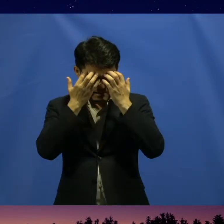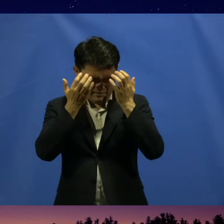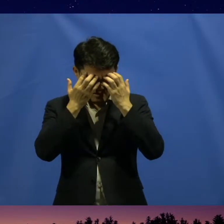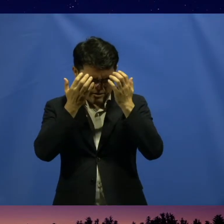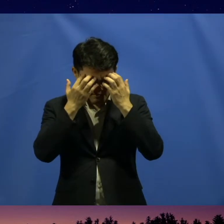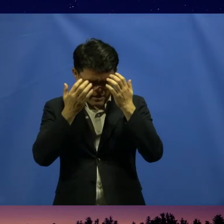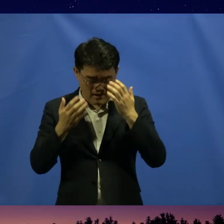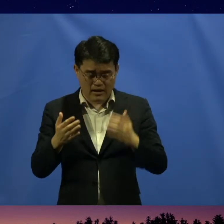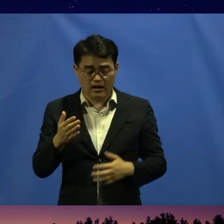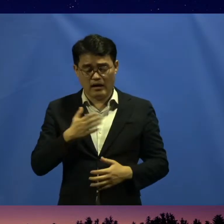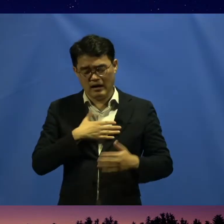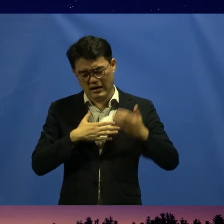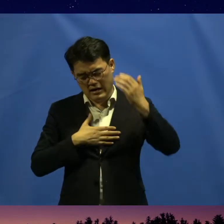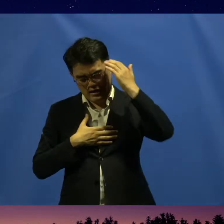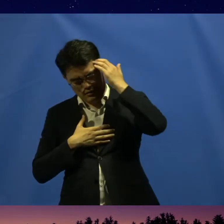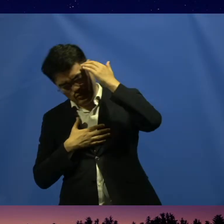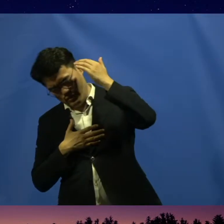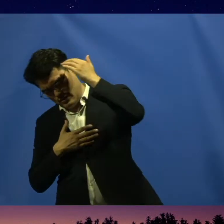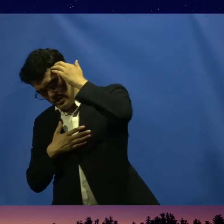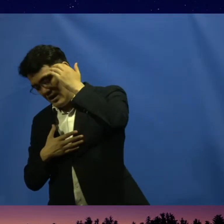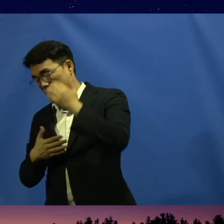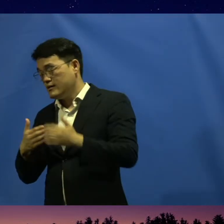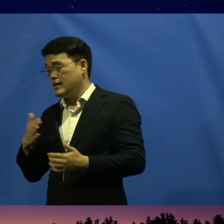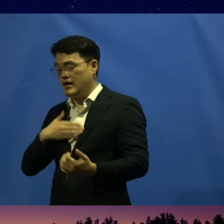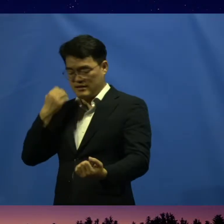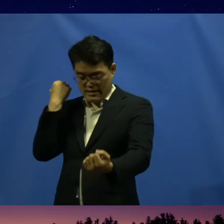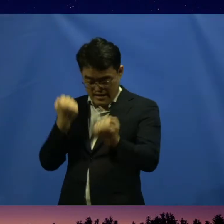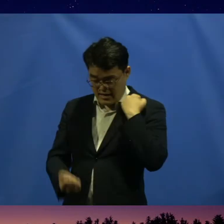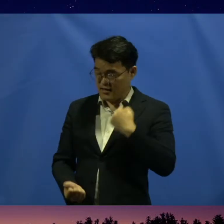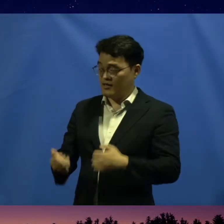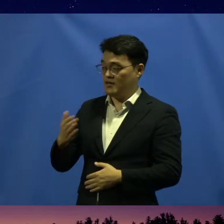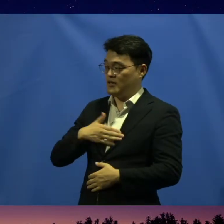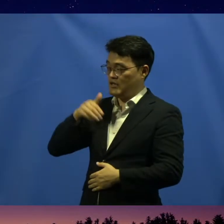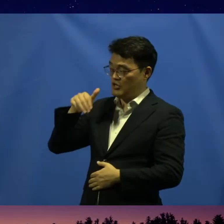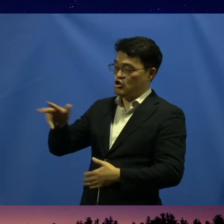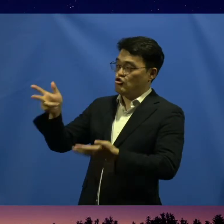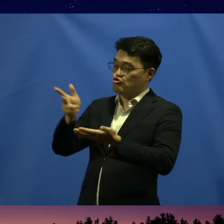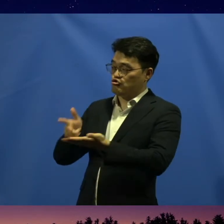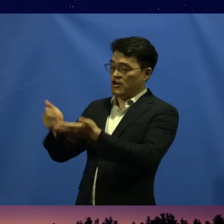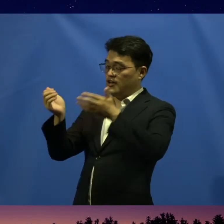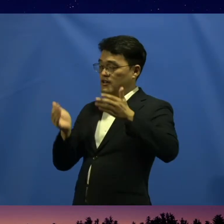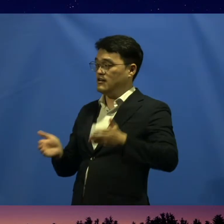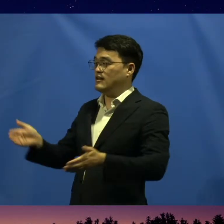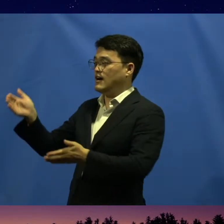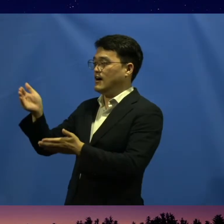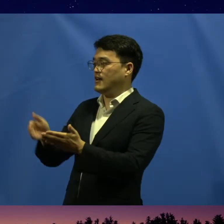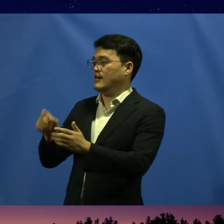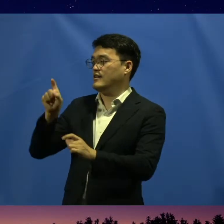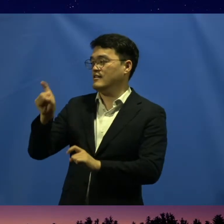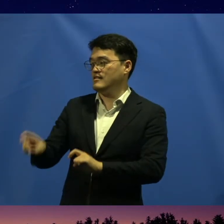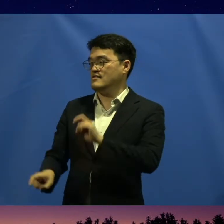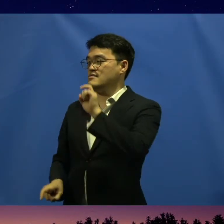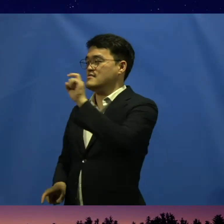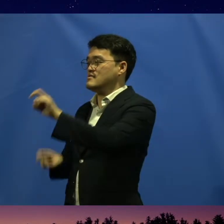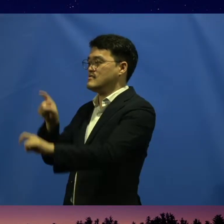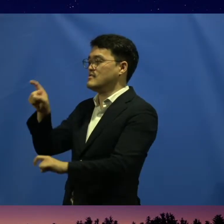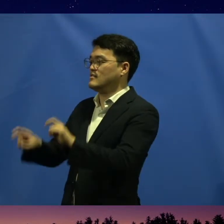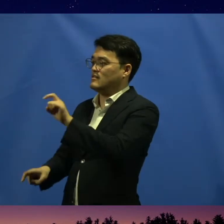비바람이 앞길 막아도 비바람이 앞길 막아도 나는 가리 주의 길을 가리